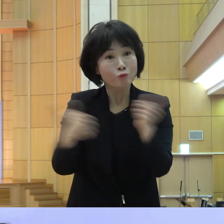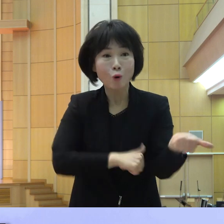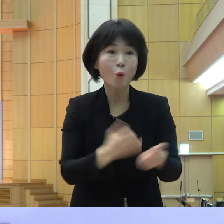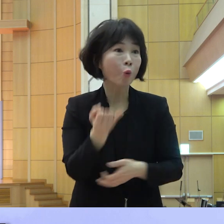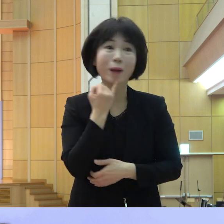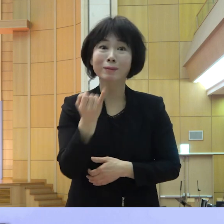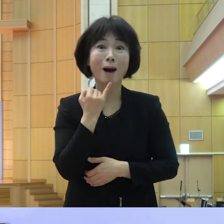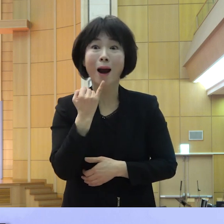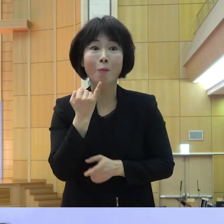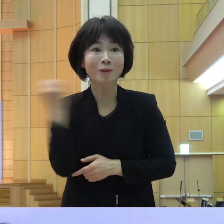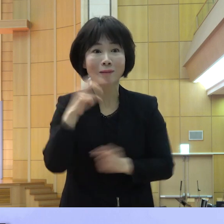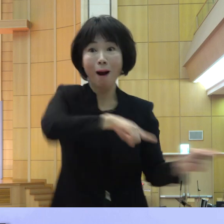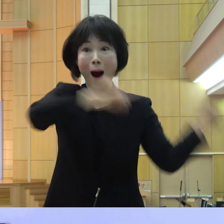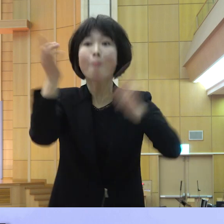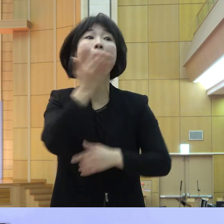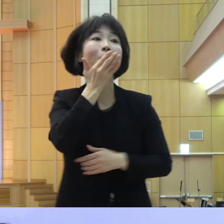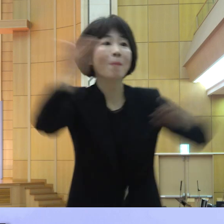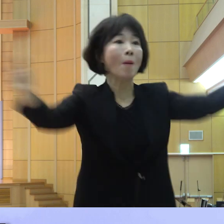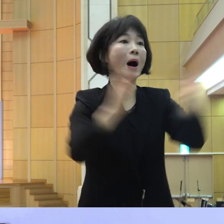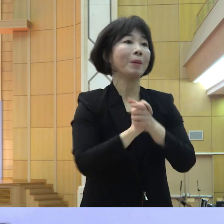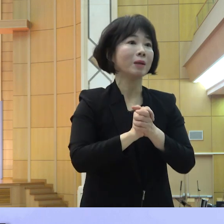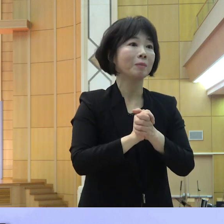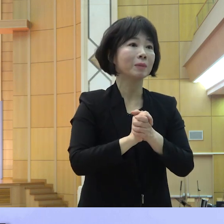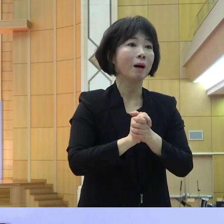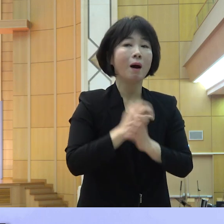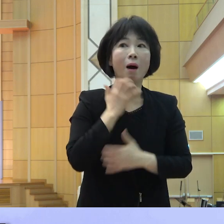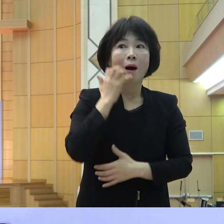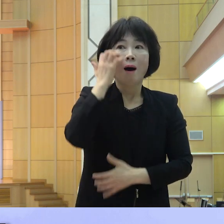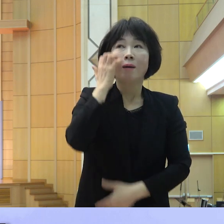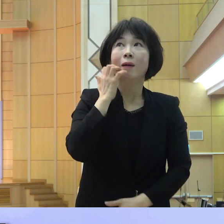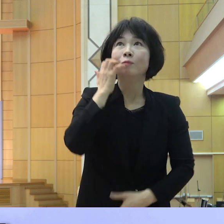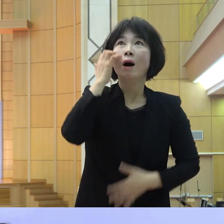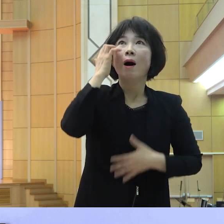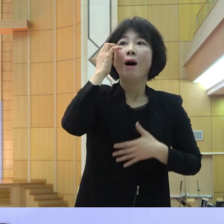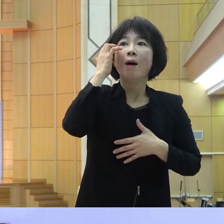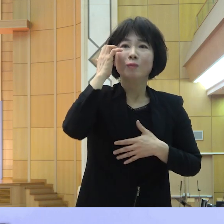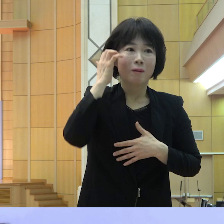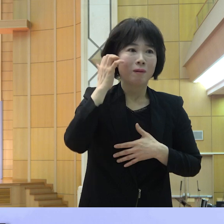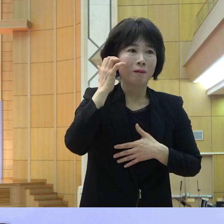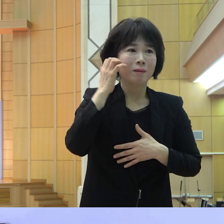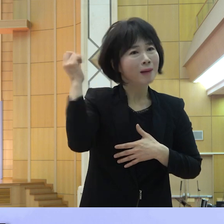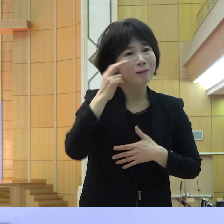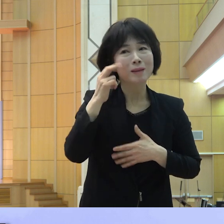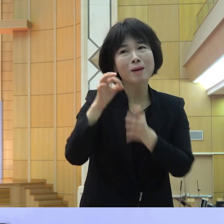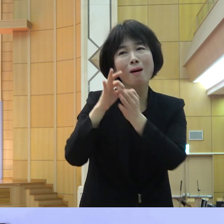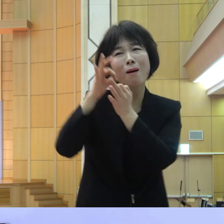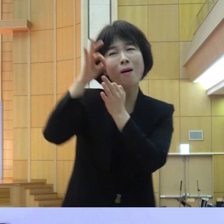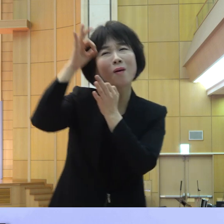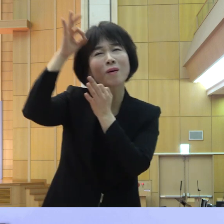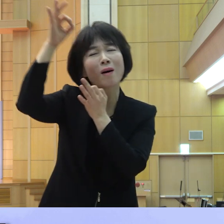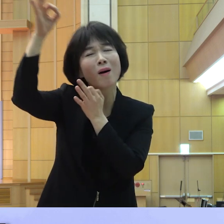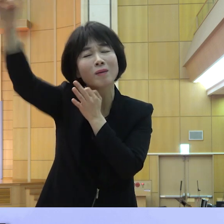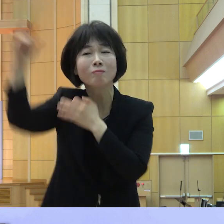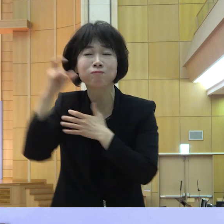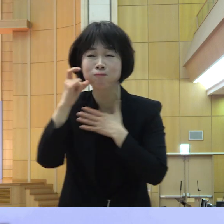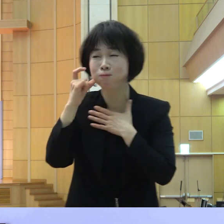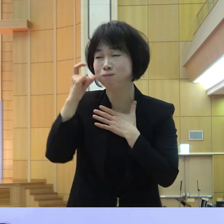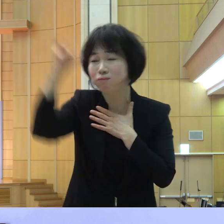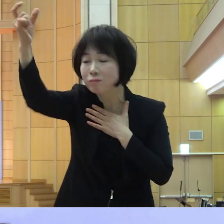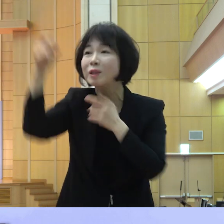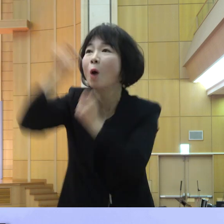살아서, 그냥 다시 한평 살다가 죽어서 다시 살아가지고 또 한평생 사는 게 아니라 영원히 사는